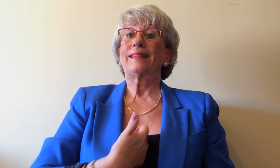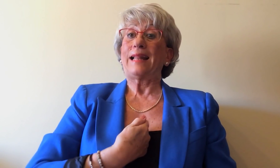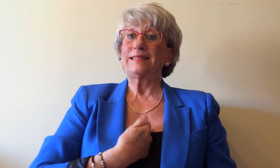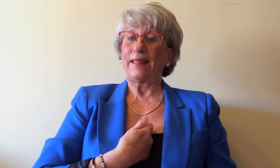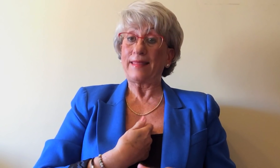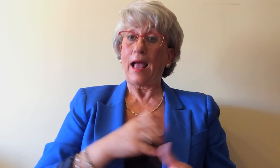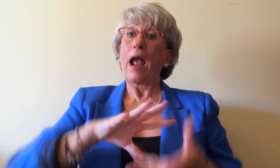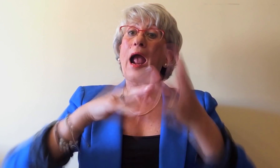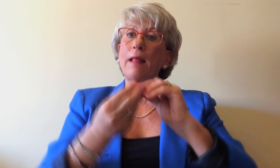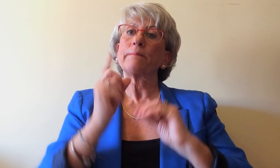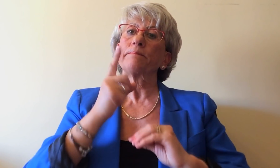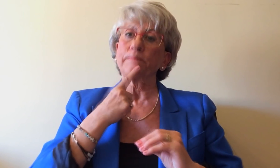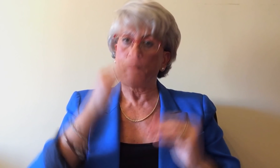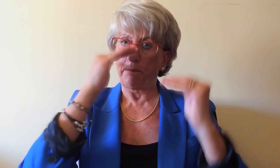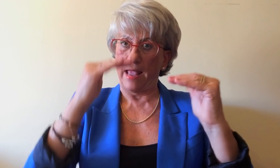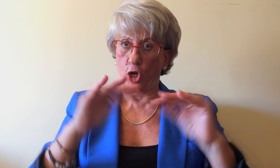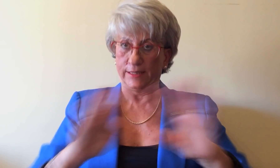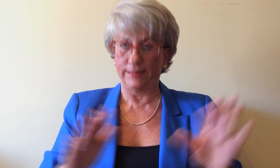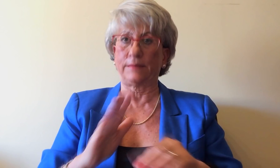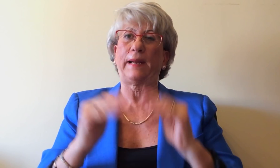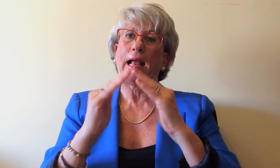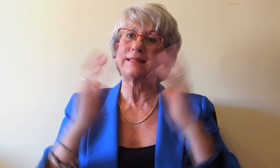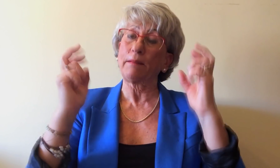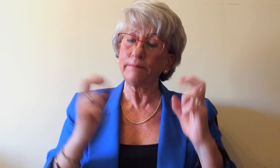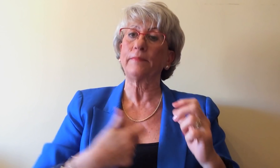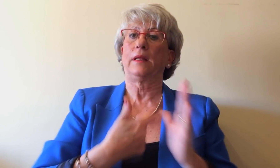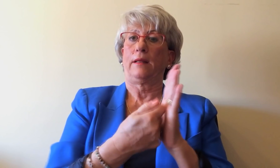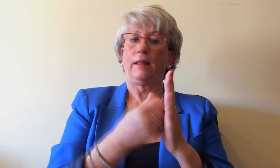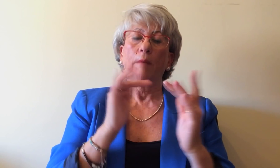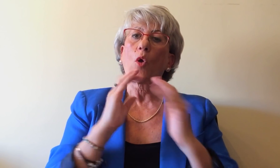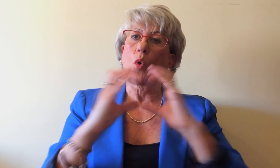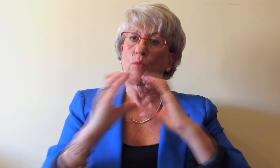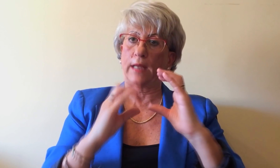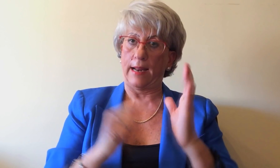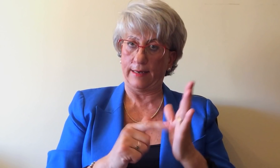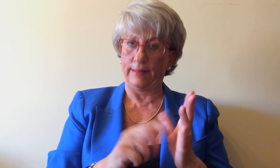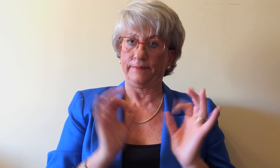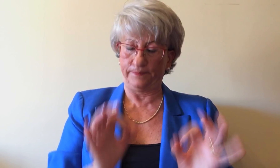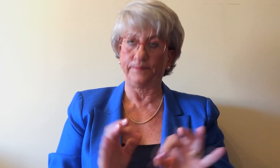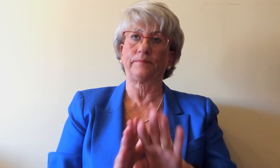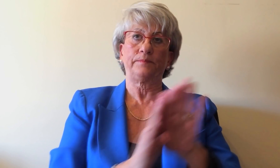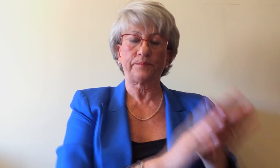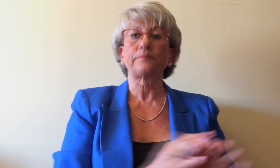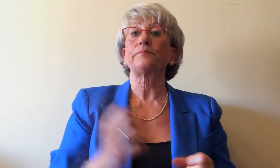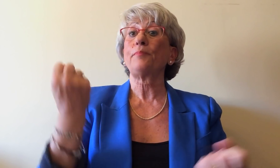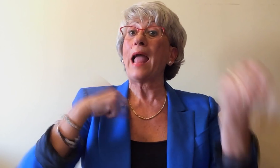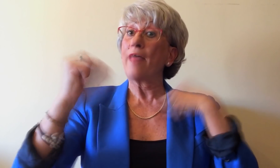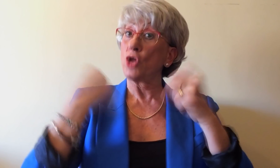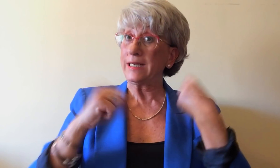La teleassistència, adaptada per a persones sordes grans, de cara a comunicar-se més fàcilment. Com a accions